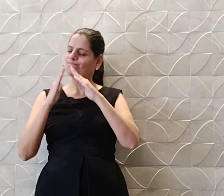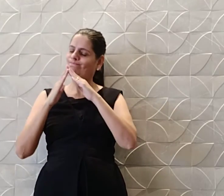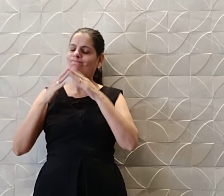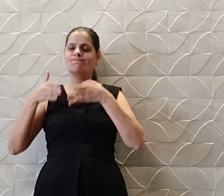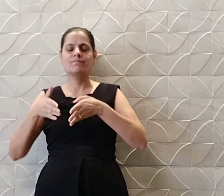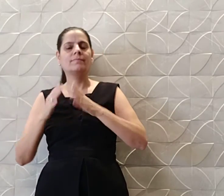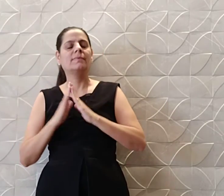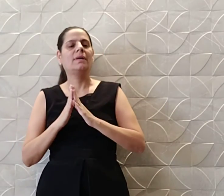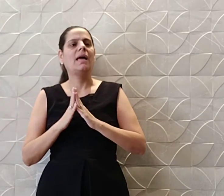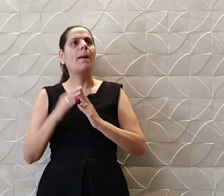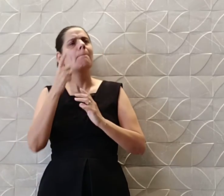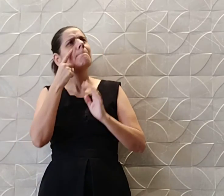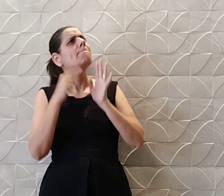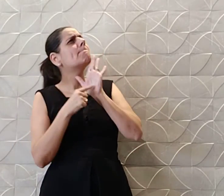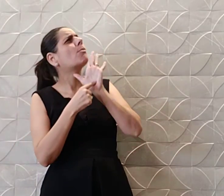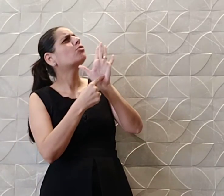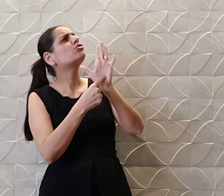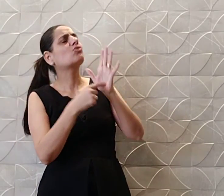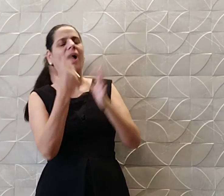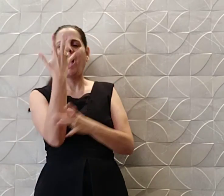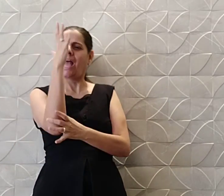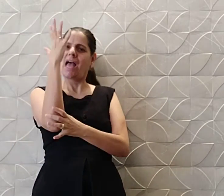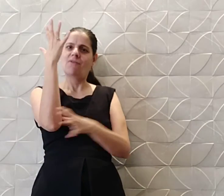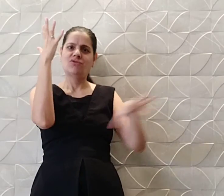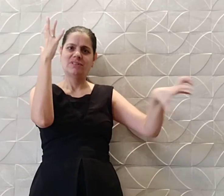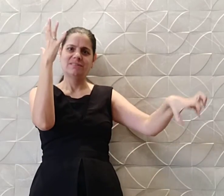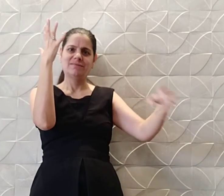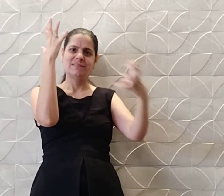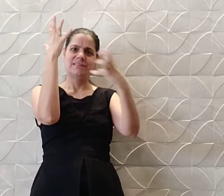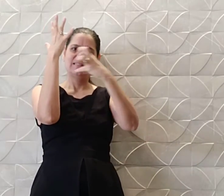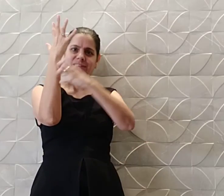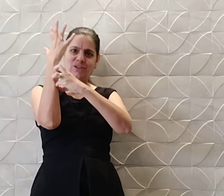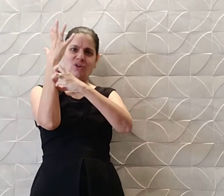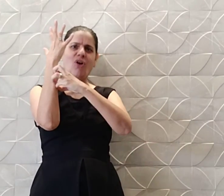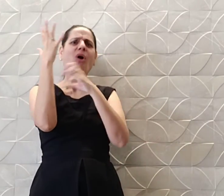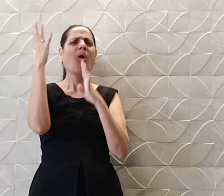enxertado. Não sei se todos aqui conhecem essa prática de enxerto.